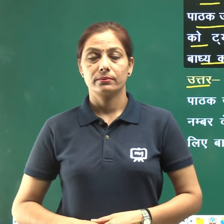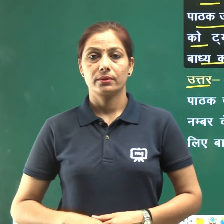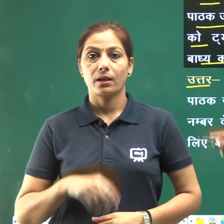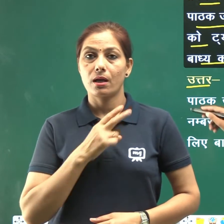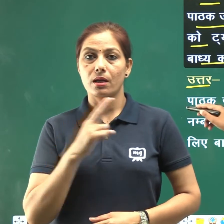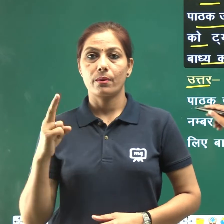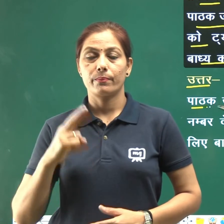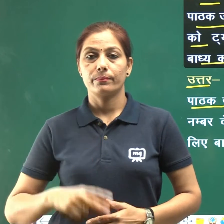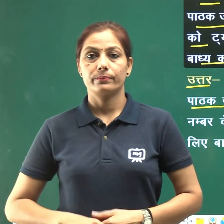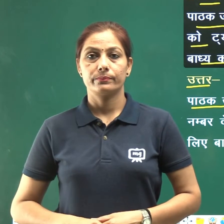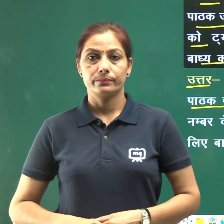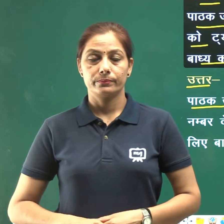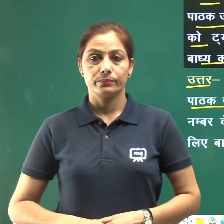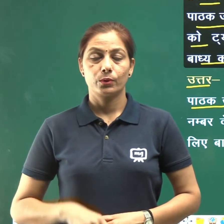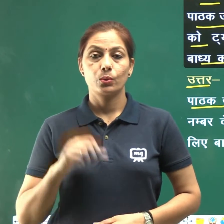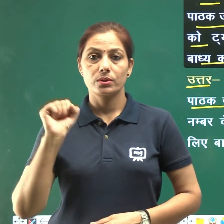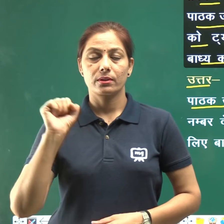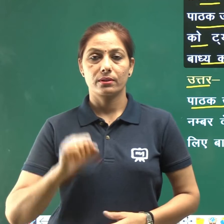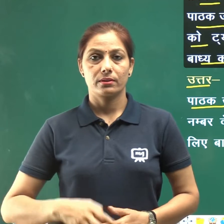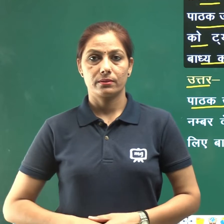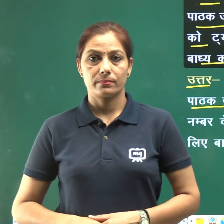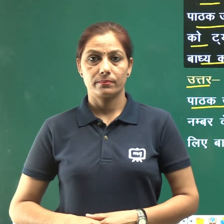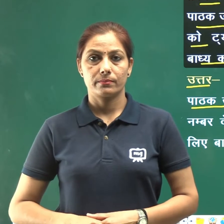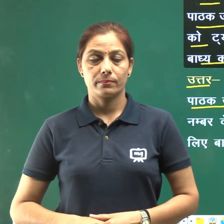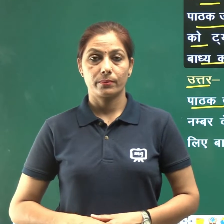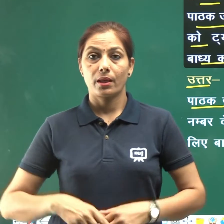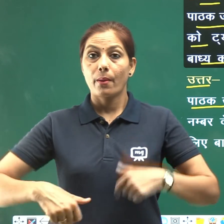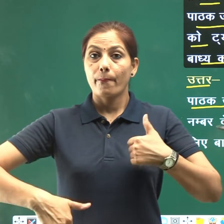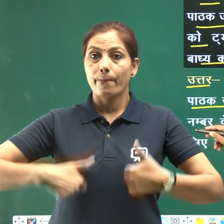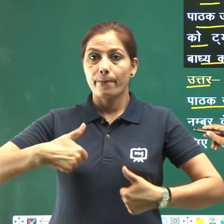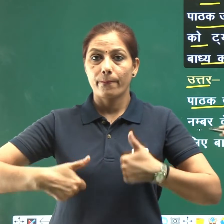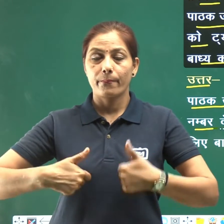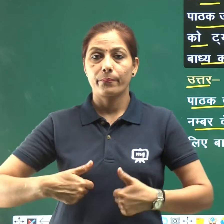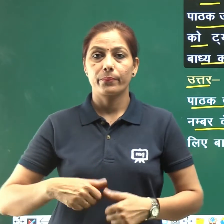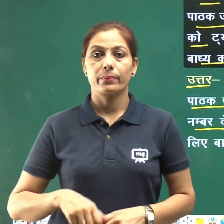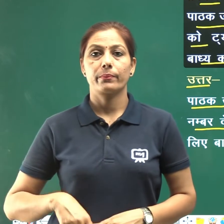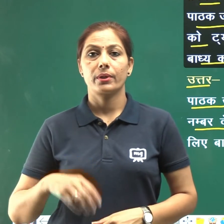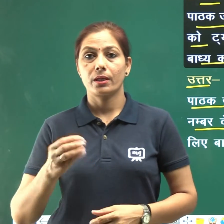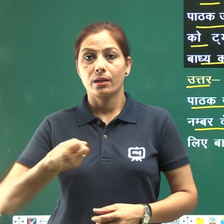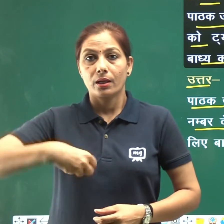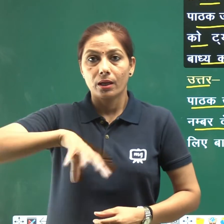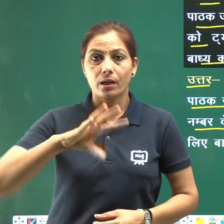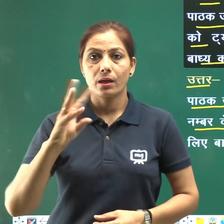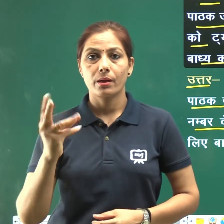पाठक जी उसे परीक्षा में कम नंबर देकर